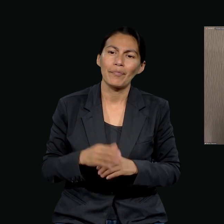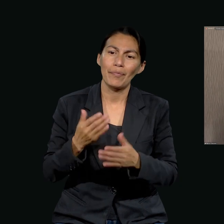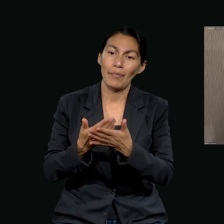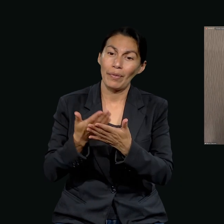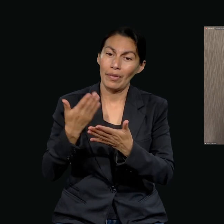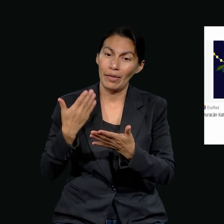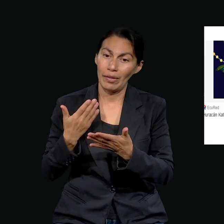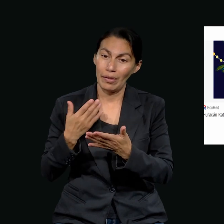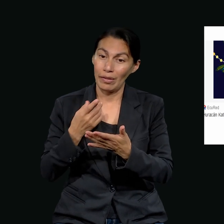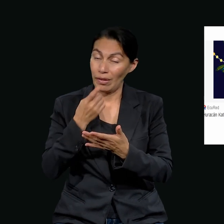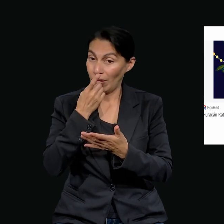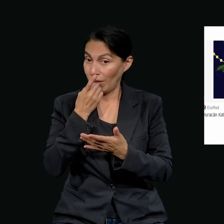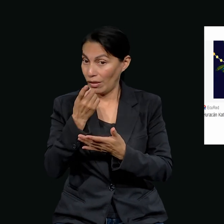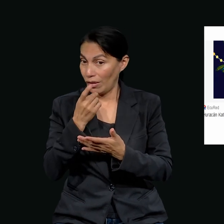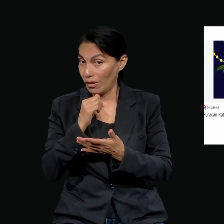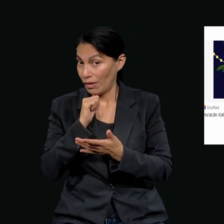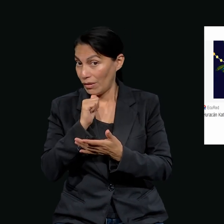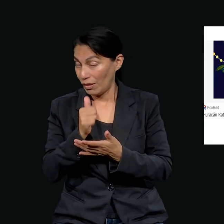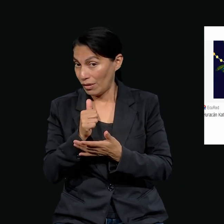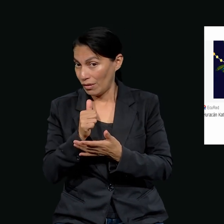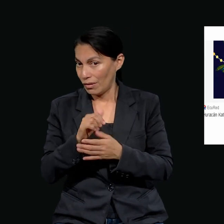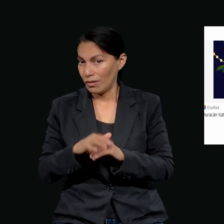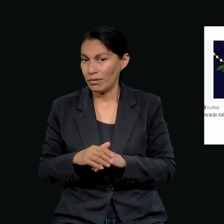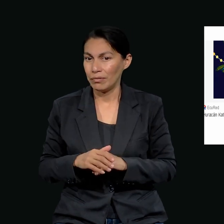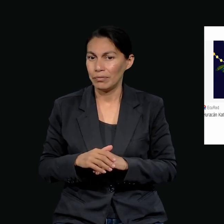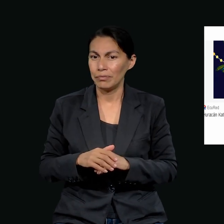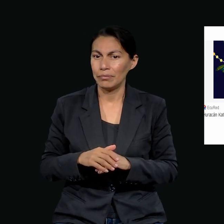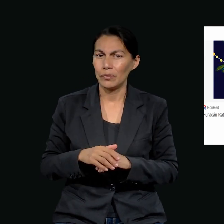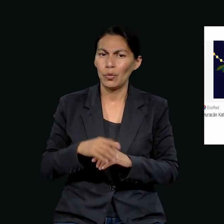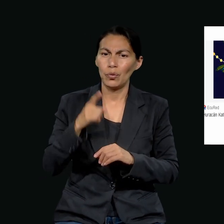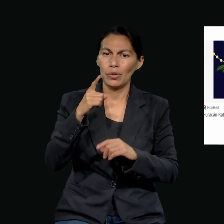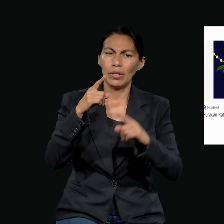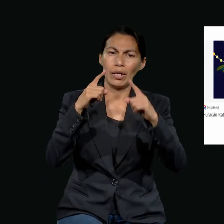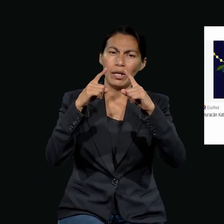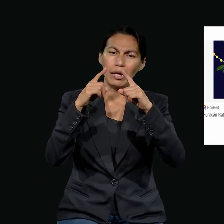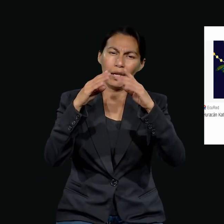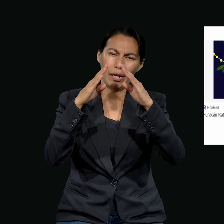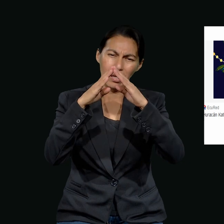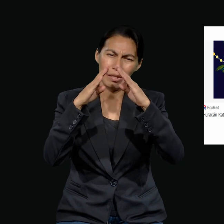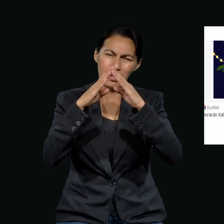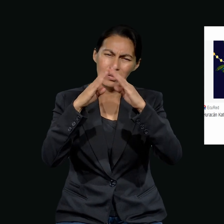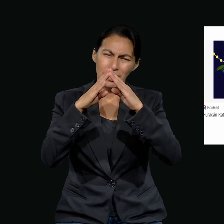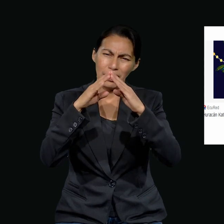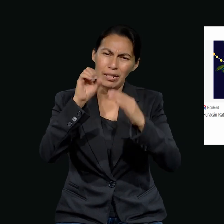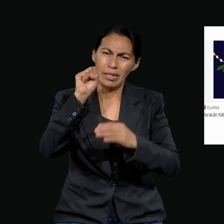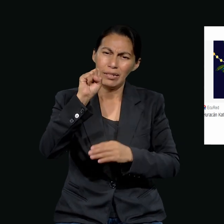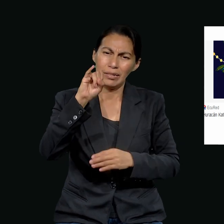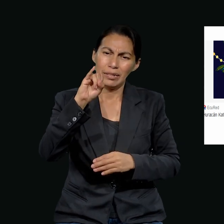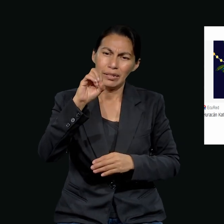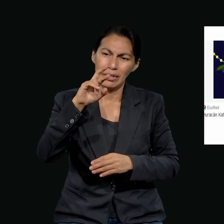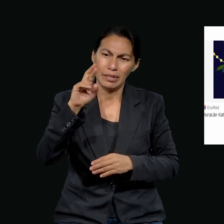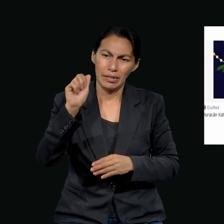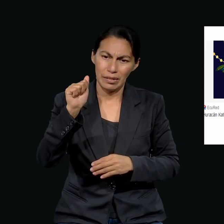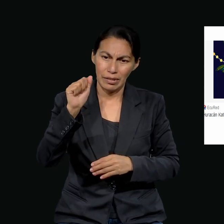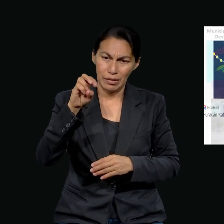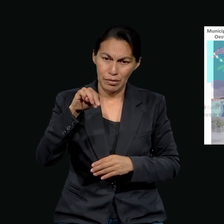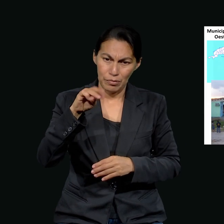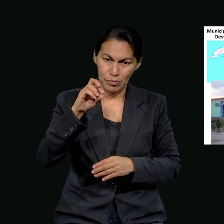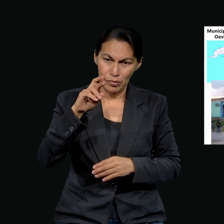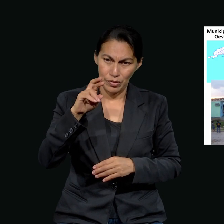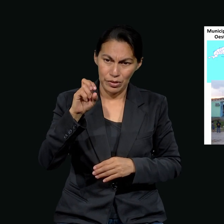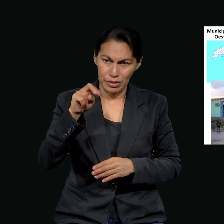las anteriores no comenté que una de las fotos es en la casita de Sierra Morena, eran casas de culto